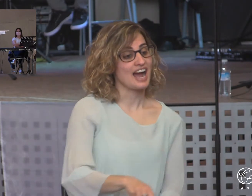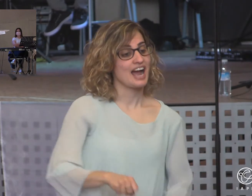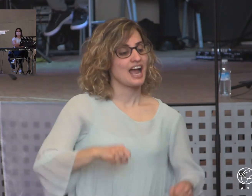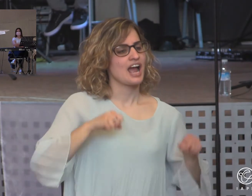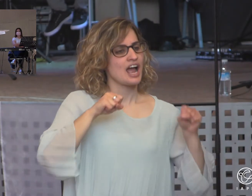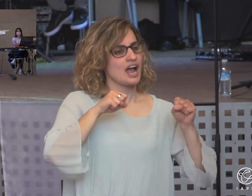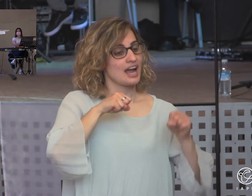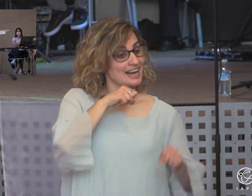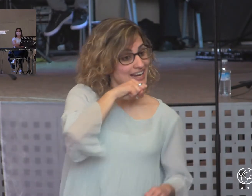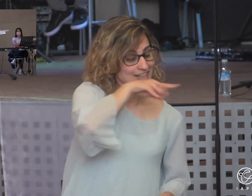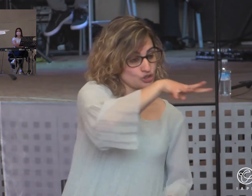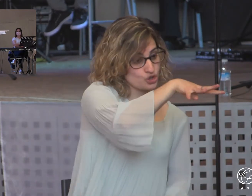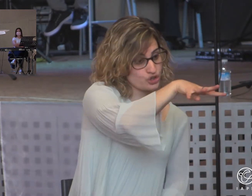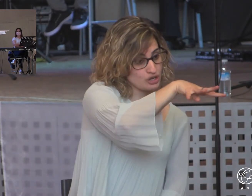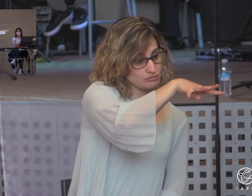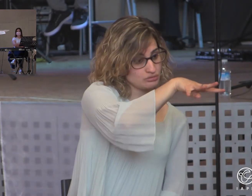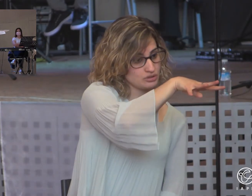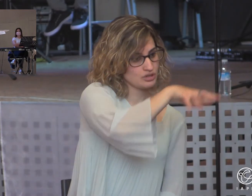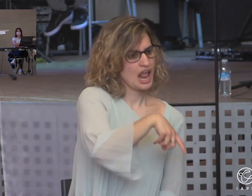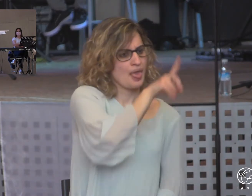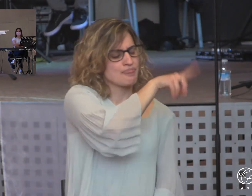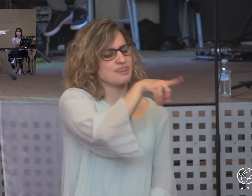estudio demasiado